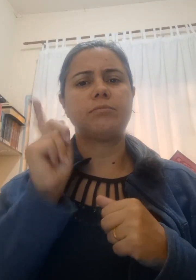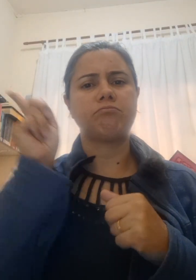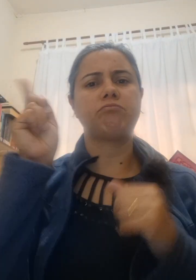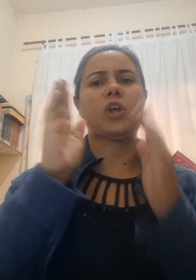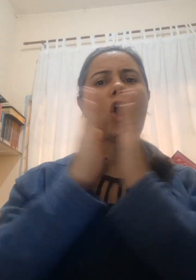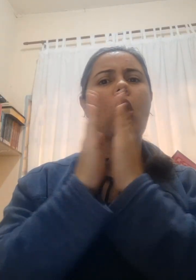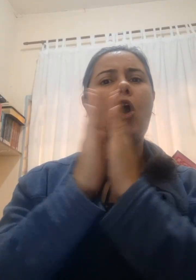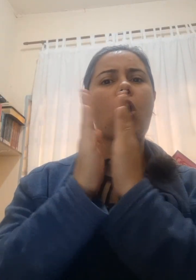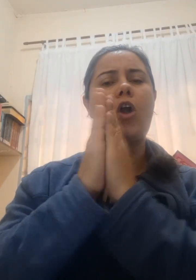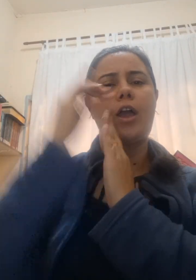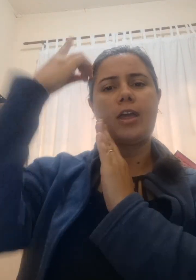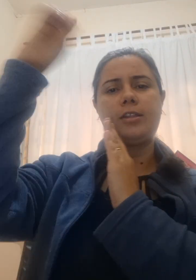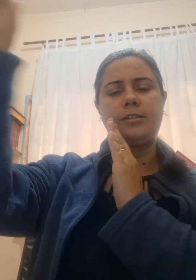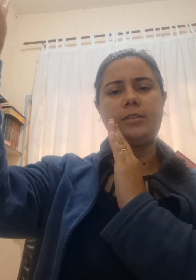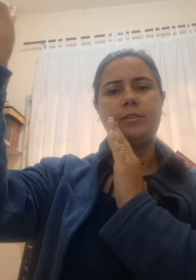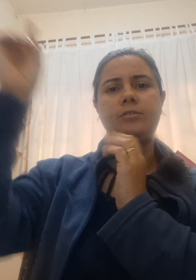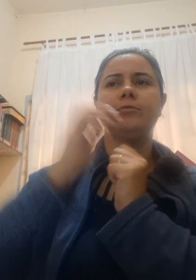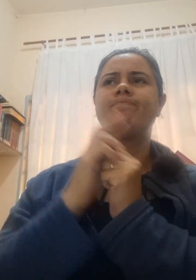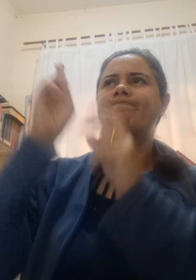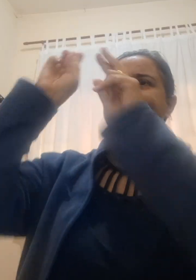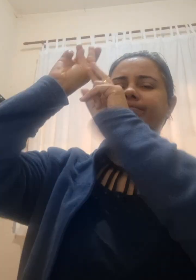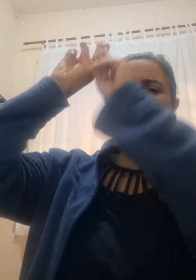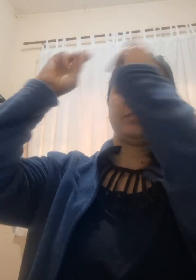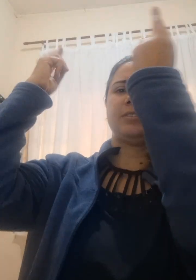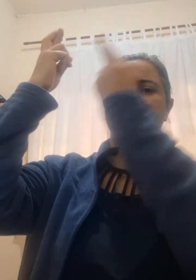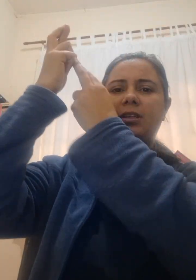Jesus está falando, orando a Deus,